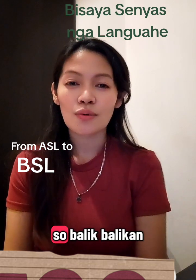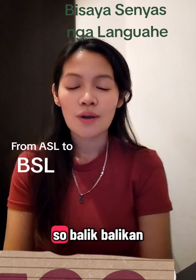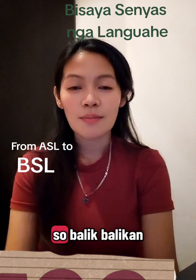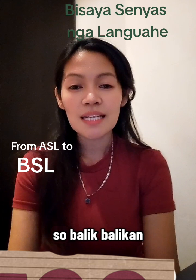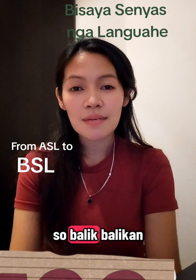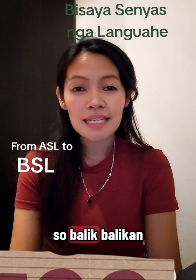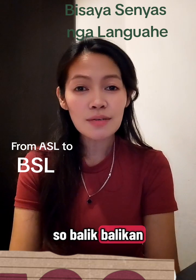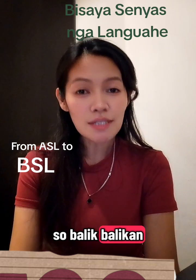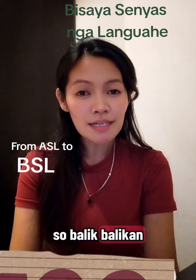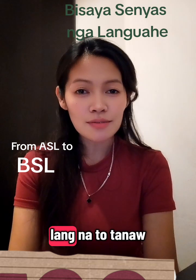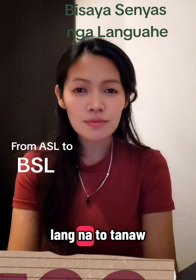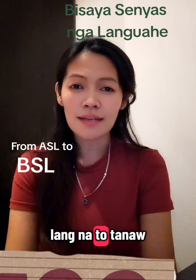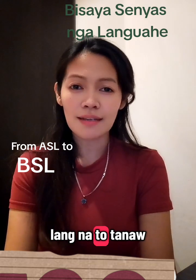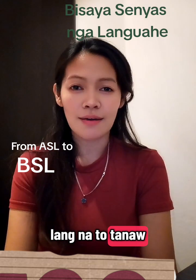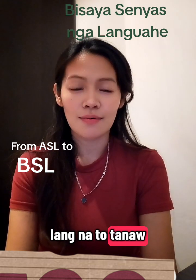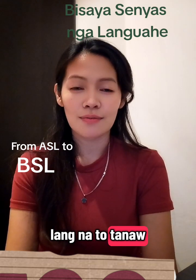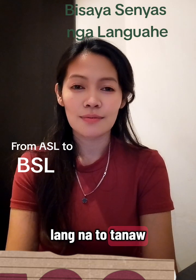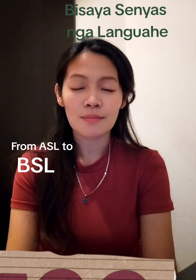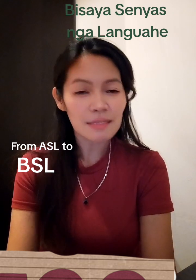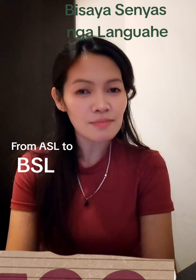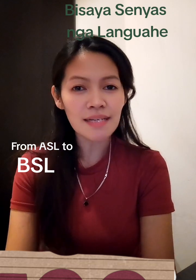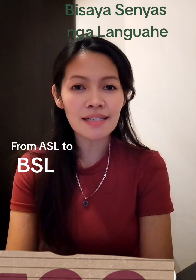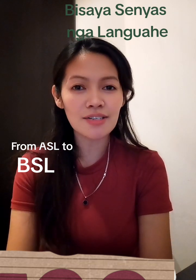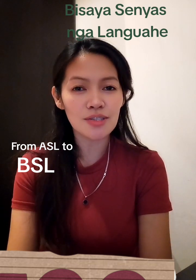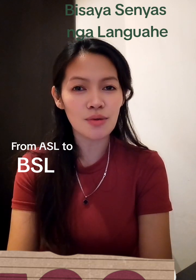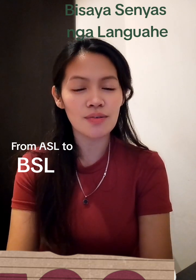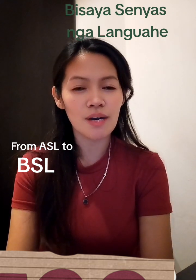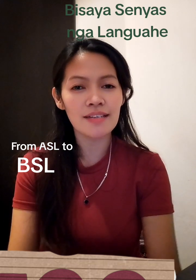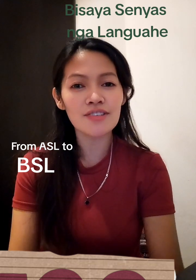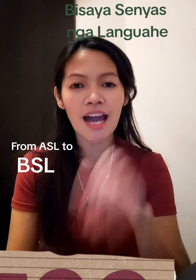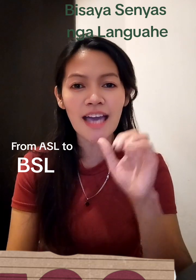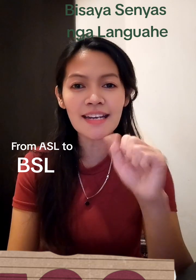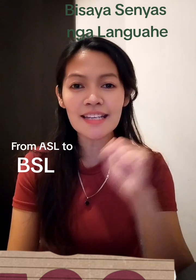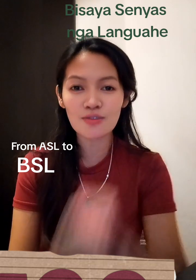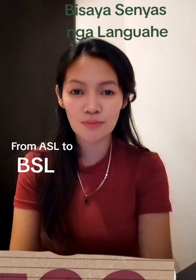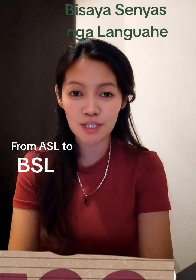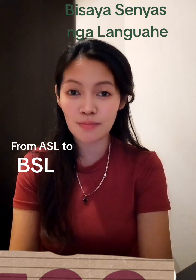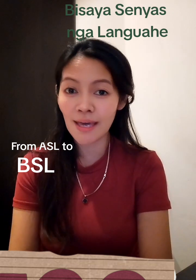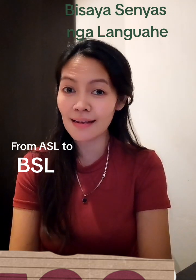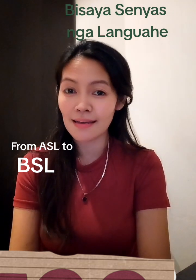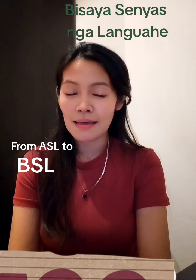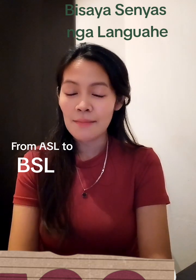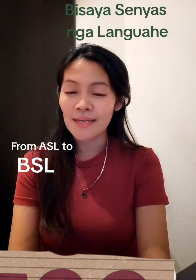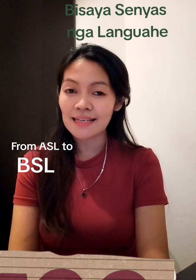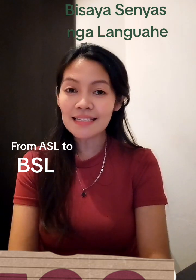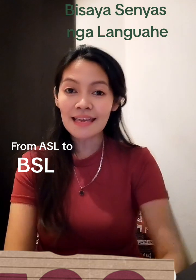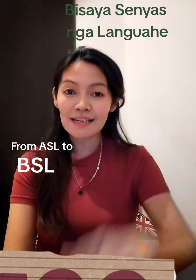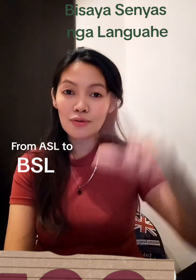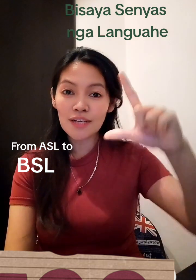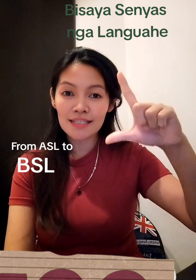So, balik-balikon lang natong tanaw, masabtan ra gyud nato kadugayan, nya kaya na natong ma-spell. Pananglitan,